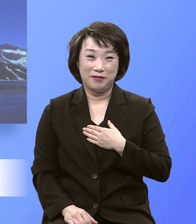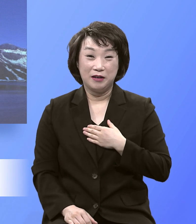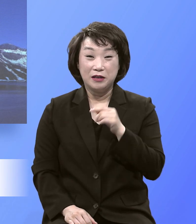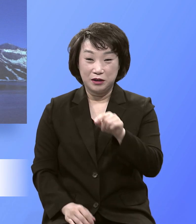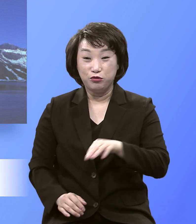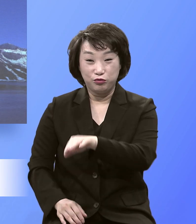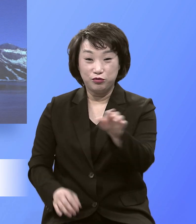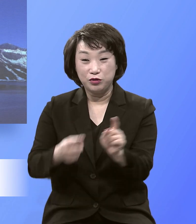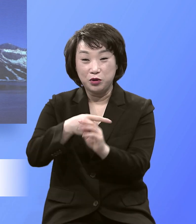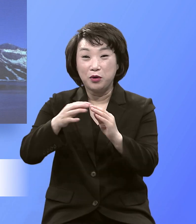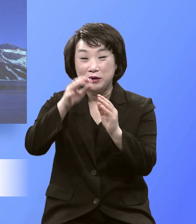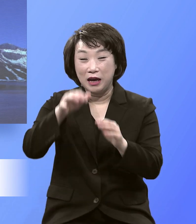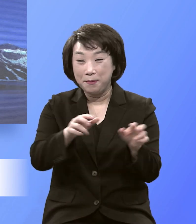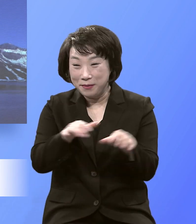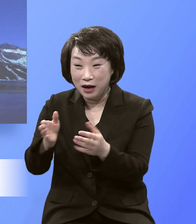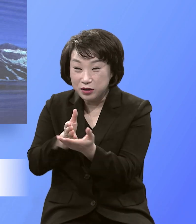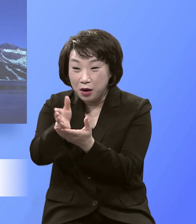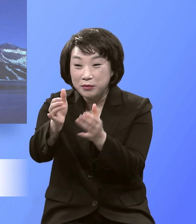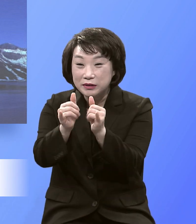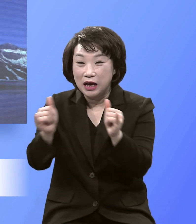저희 교회는 피아니스트들이나